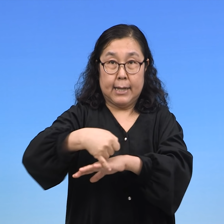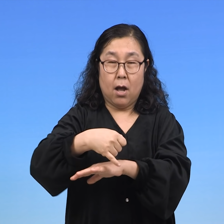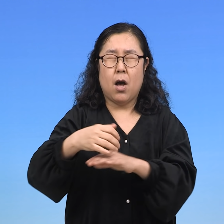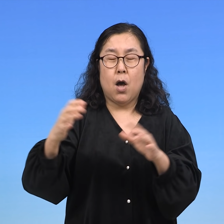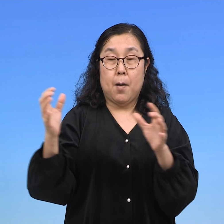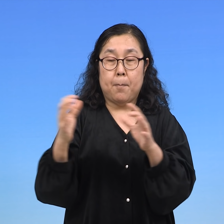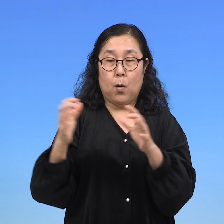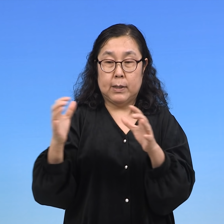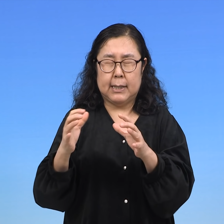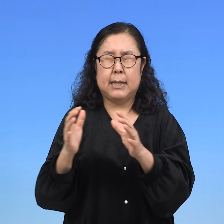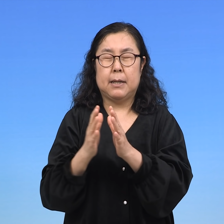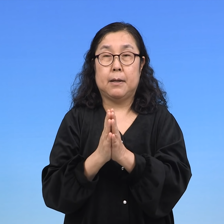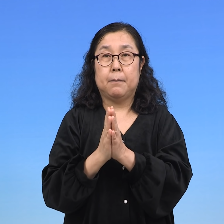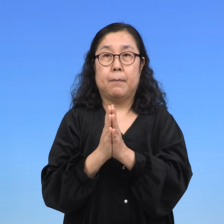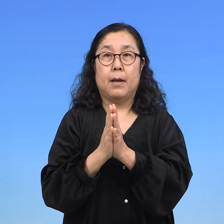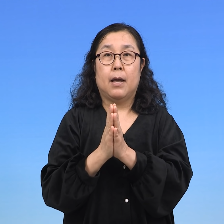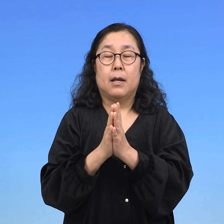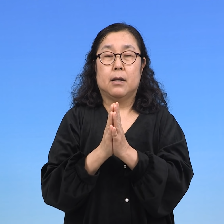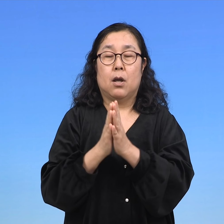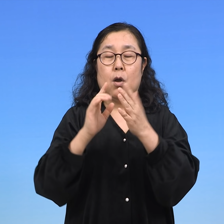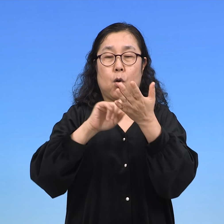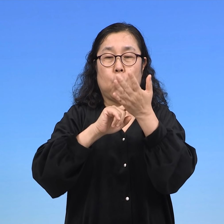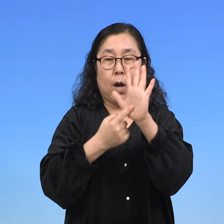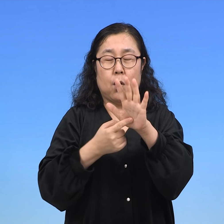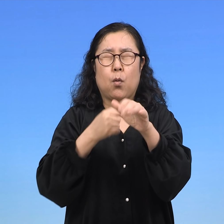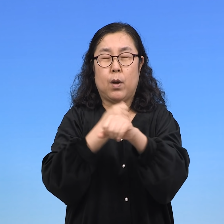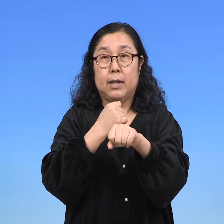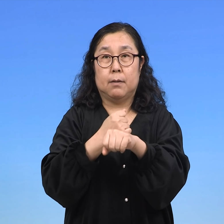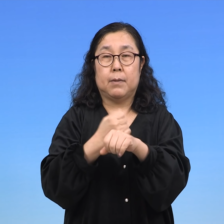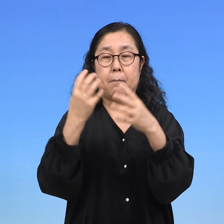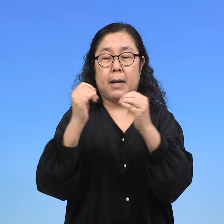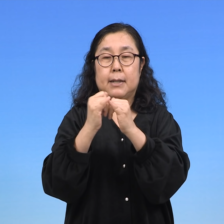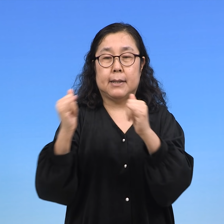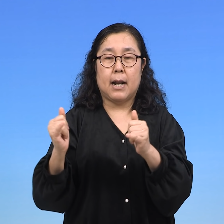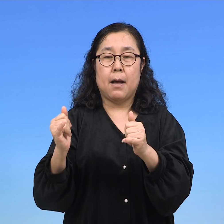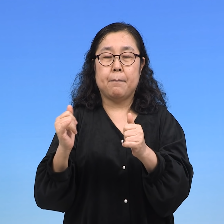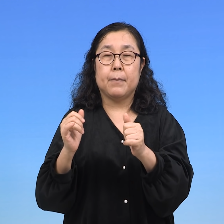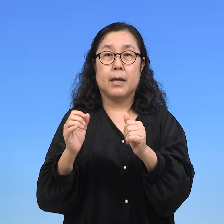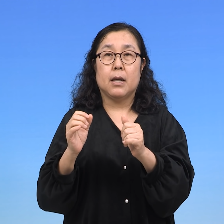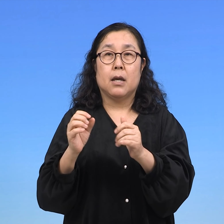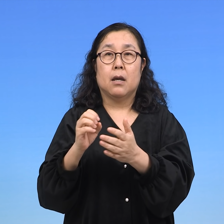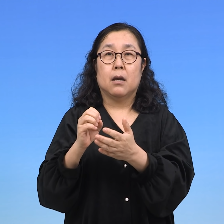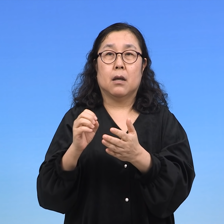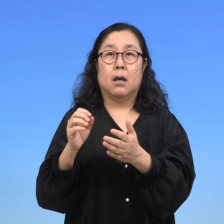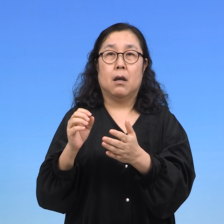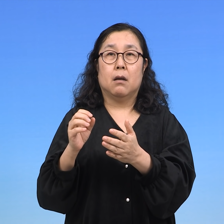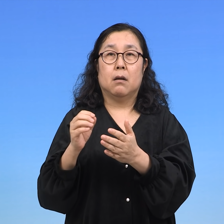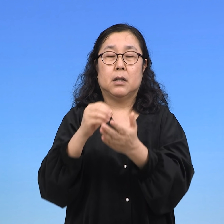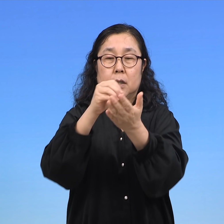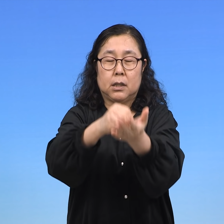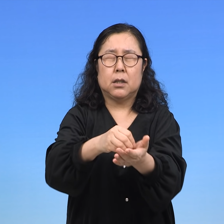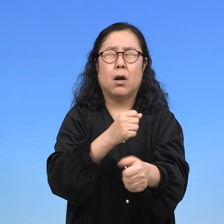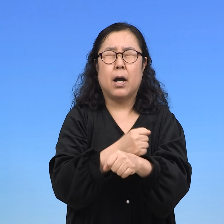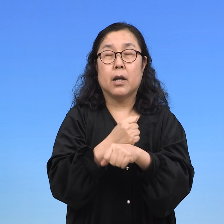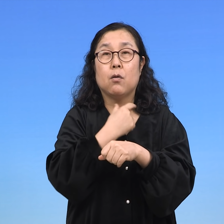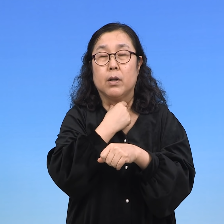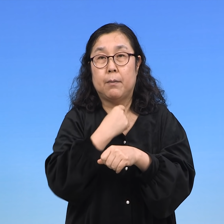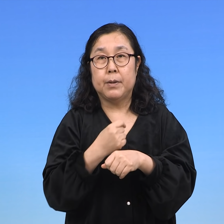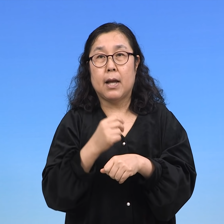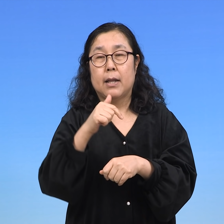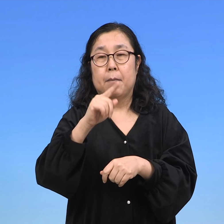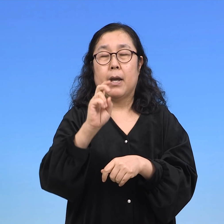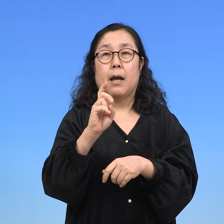꿈을 꾸는 브랜드 디자이너 여기에 많이 모집에 응해주기를 저는 바랍니다. 그리고 저는 꿈을 꿉니다. 아버지, 가평 우리